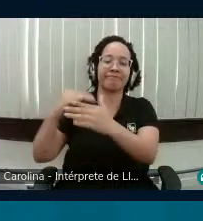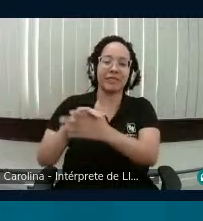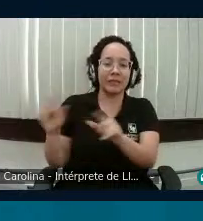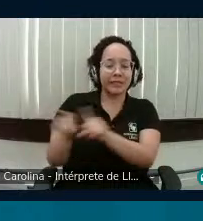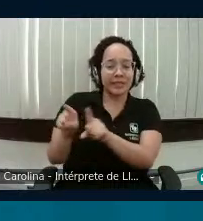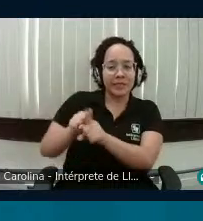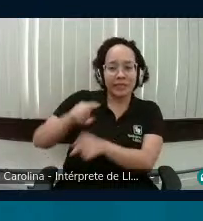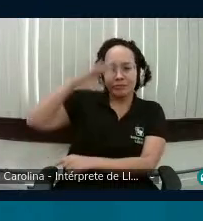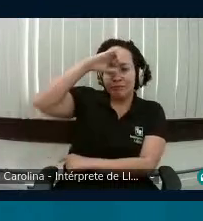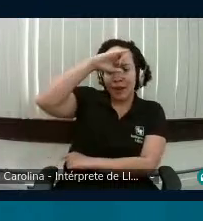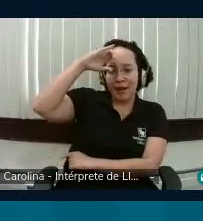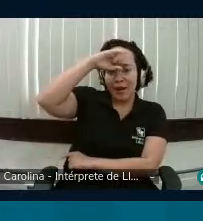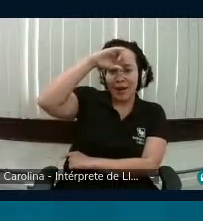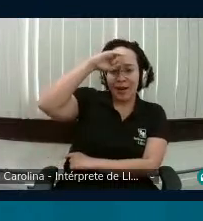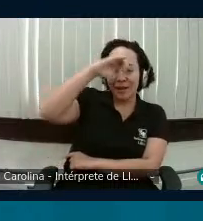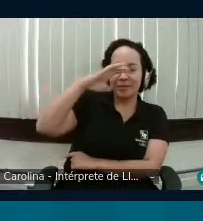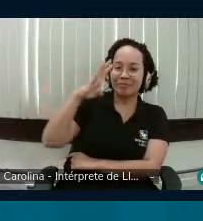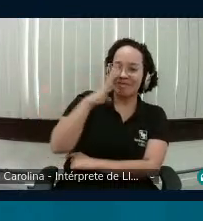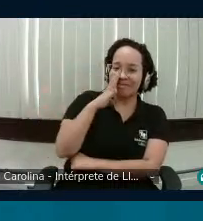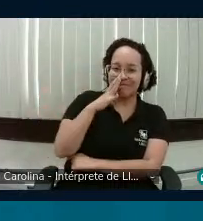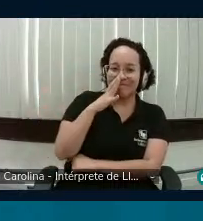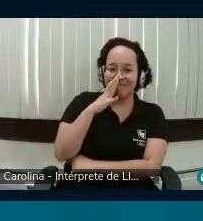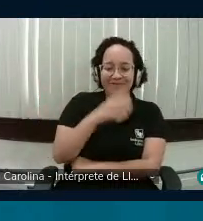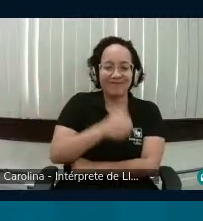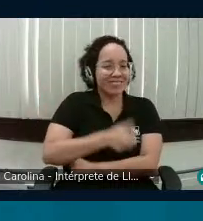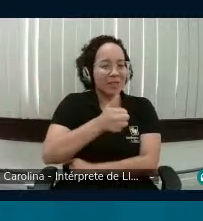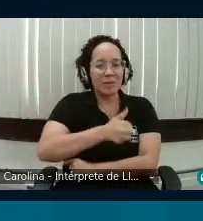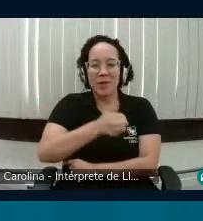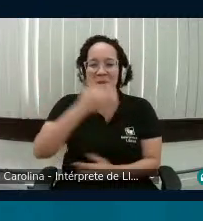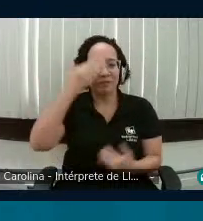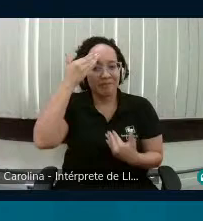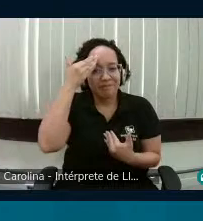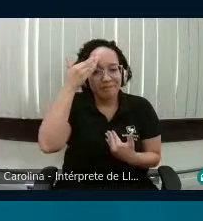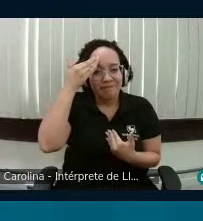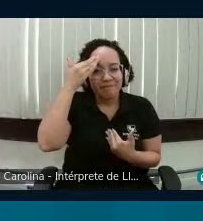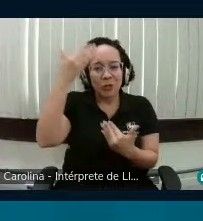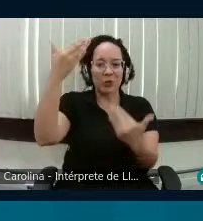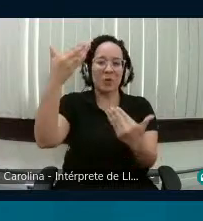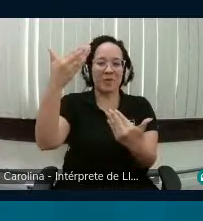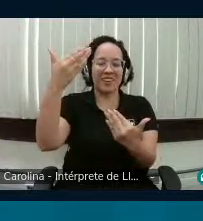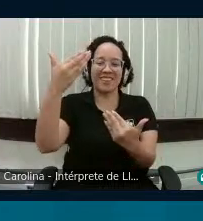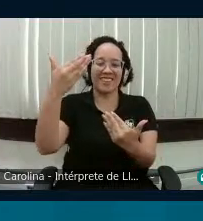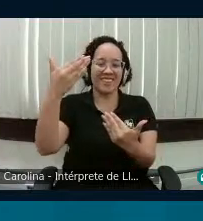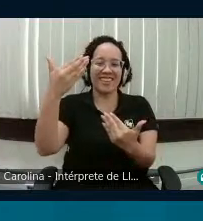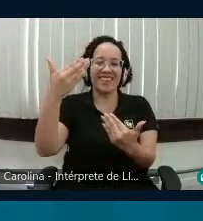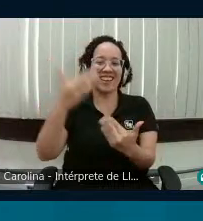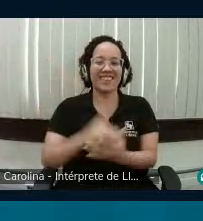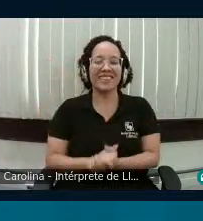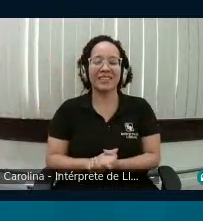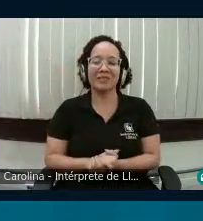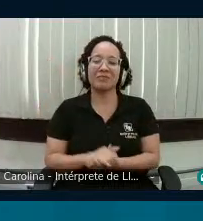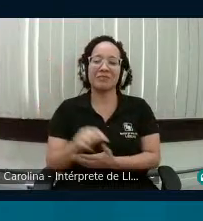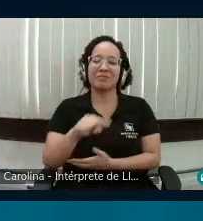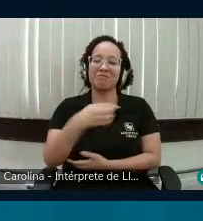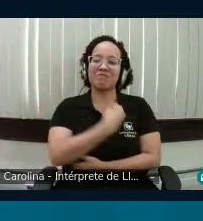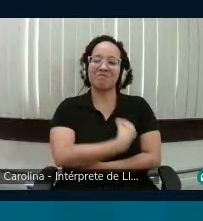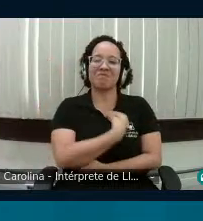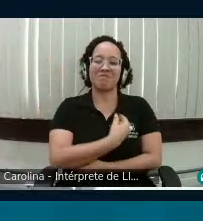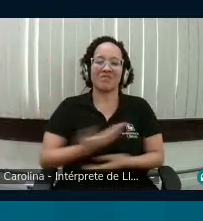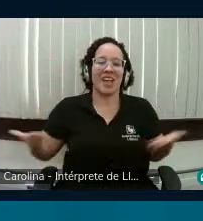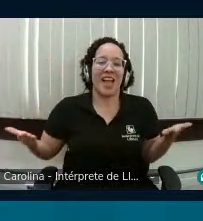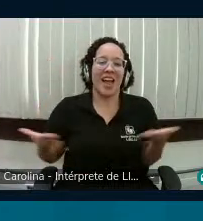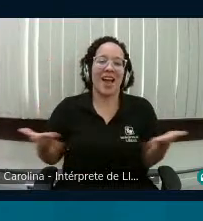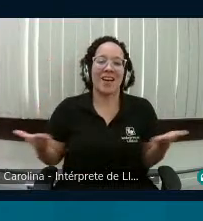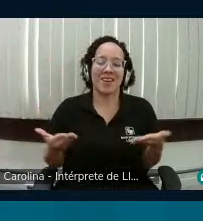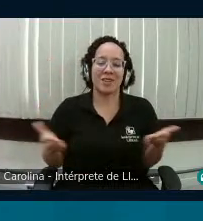também, professora. Então, primeiro, a gente gostaria de agradecê-la, sua disponibilidade, a gentileza de estar conosco e de trazer